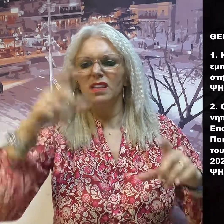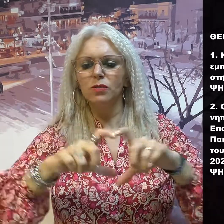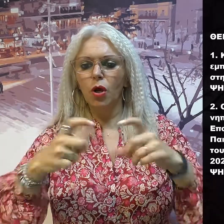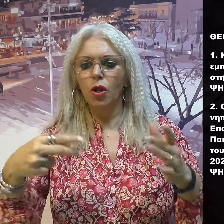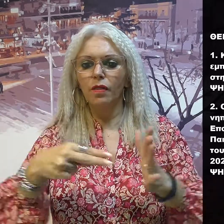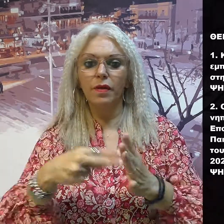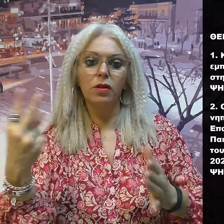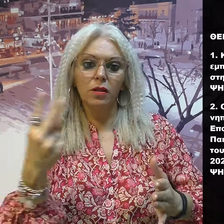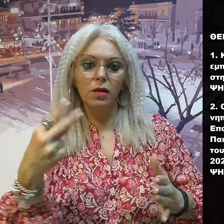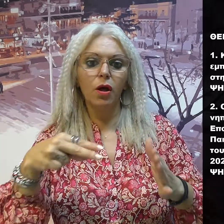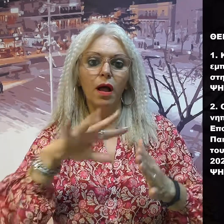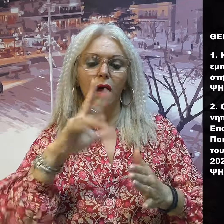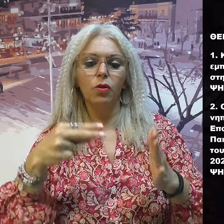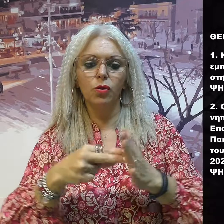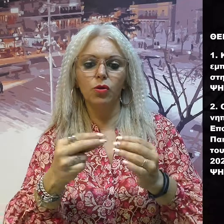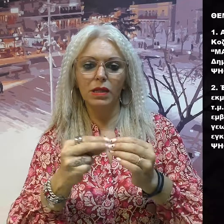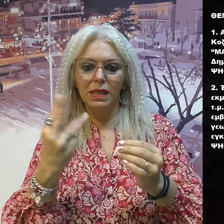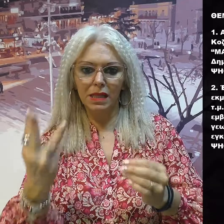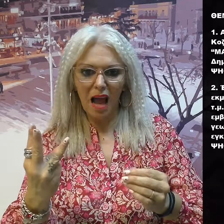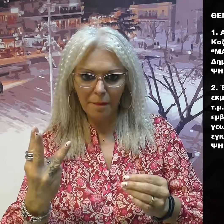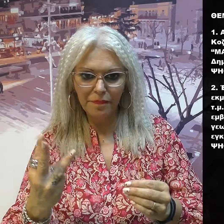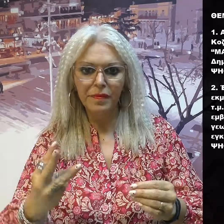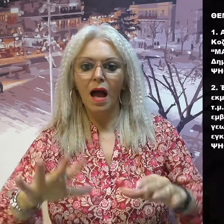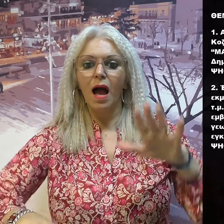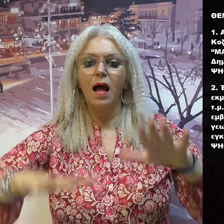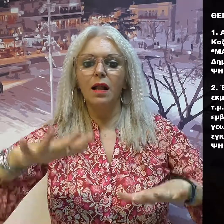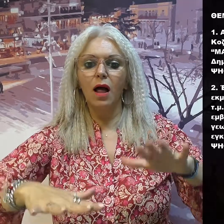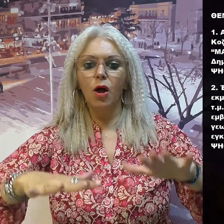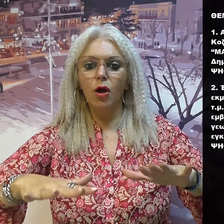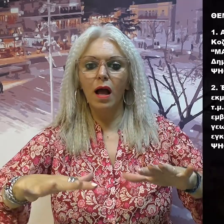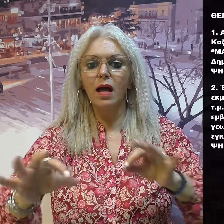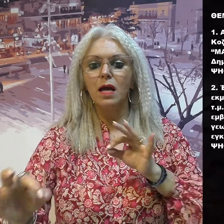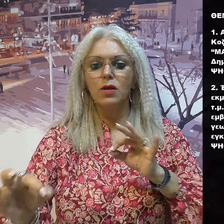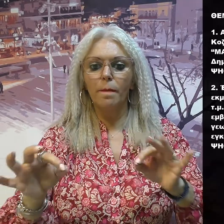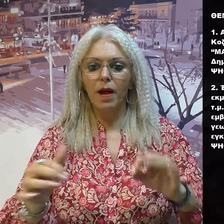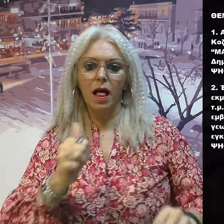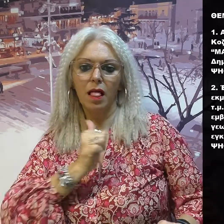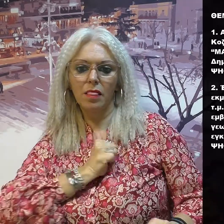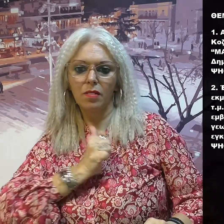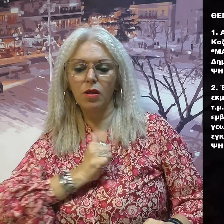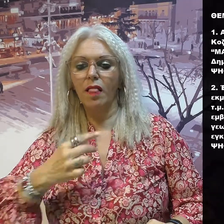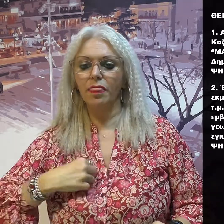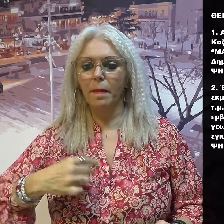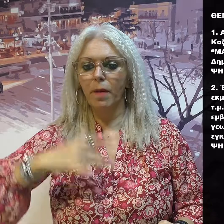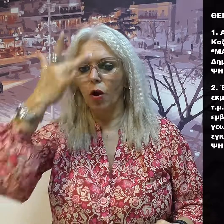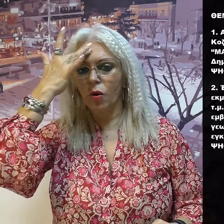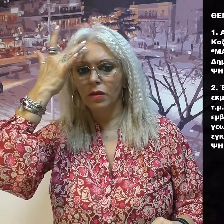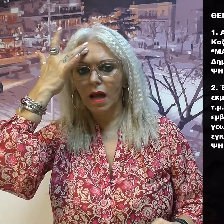2022-2023. Ψηφίστηκε ομόφωνα. Θέματα ημερήσιας διάταξης. 1. Ανταλλαγή οικοπαίδων ιδιοκτησίας Δήμου Κοζάνης και